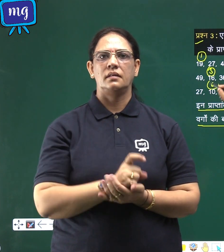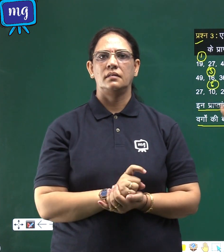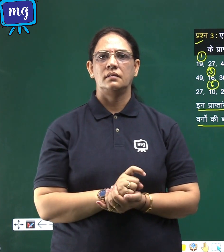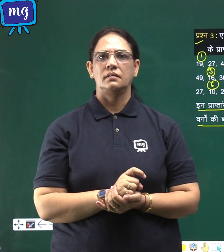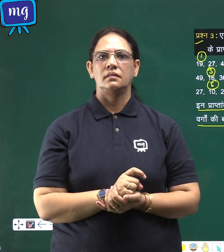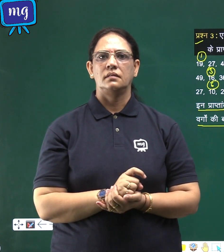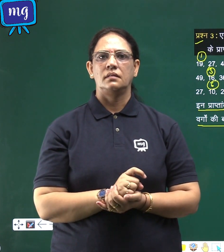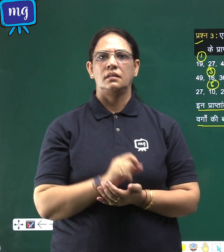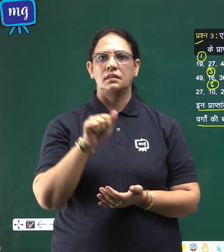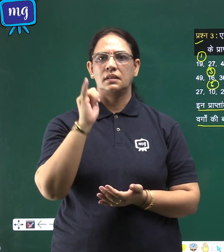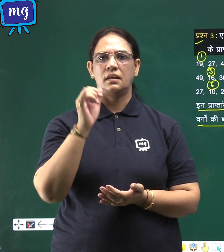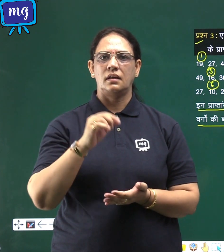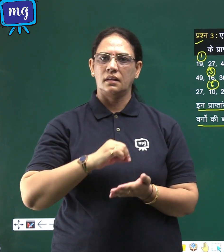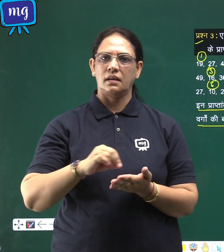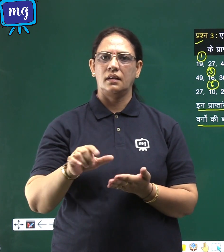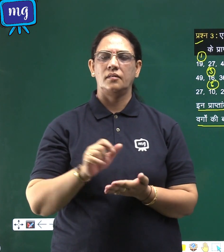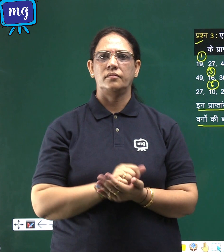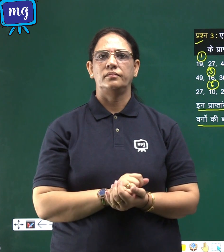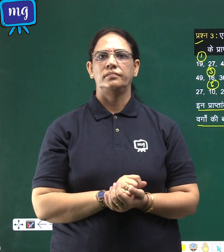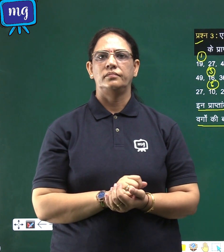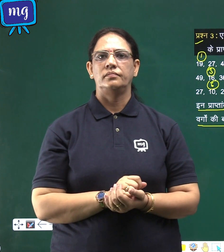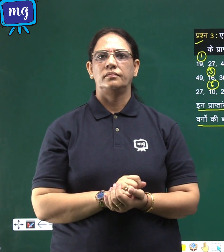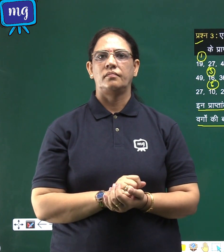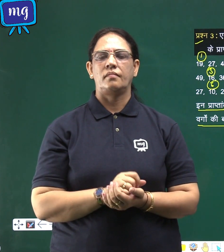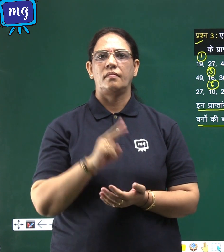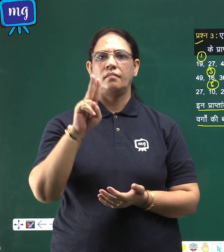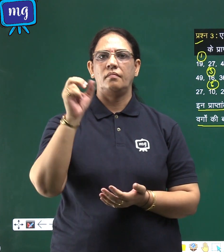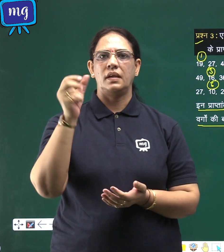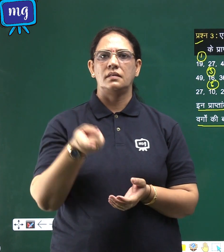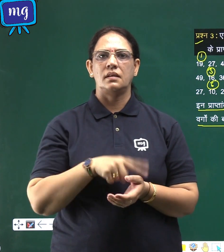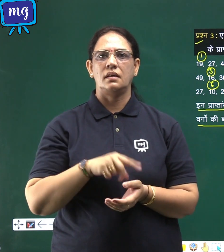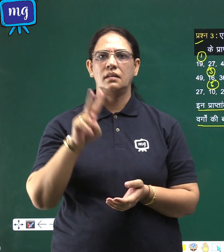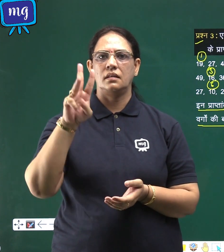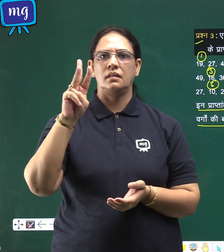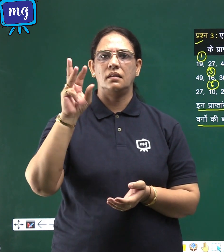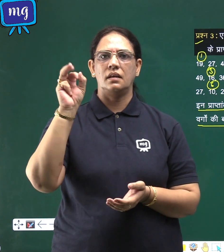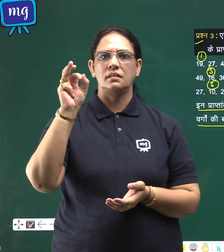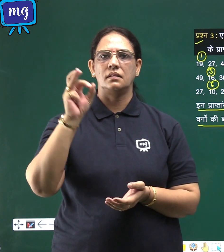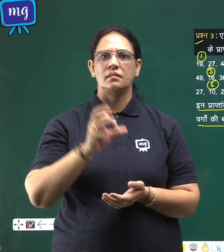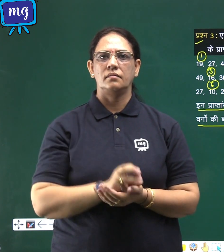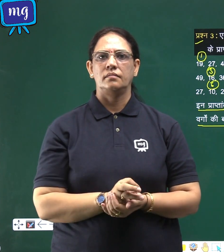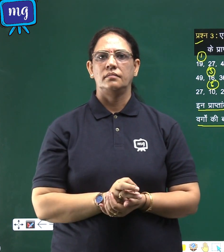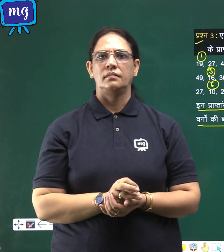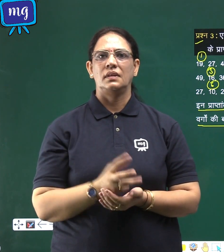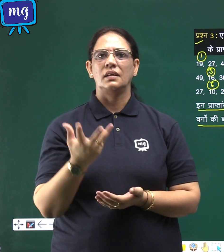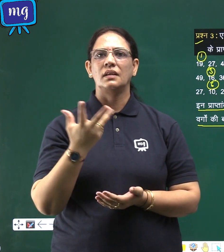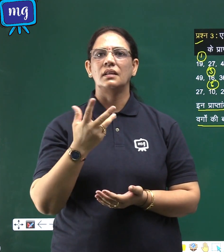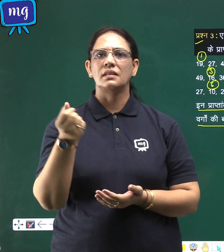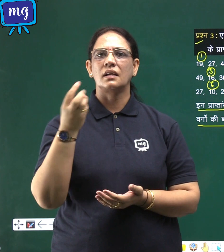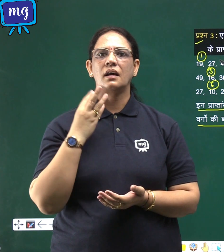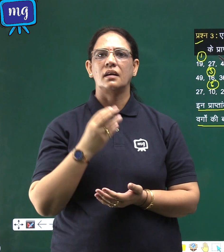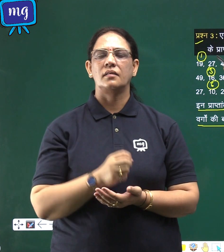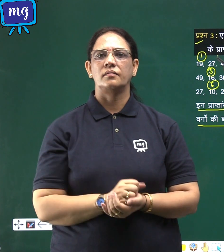छह लिख देंगे बीस से तीस कितनी संक्या है